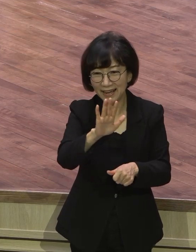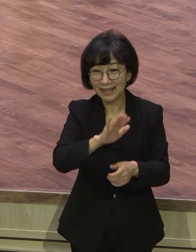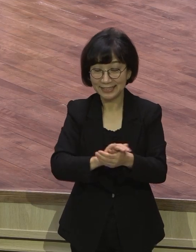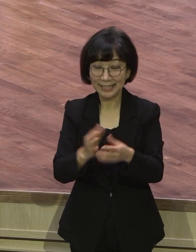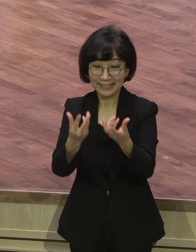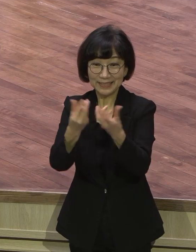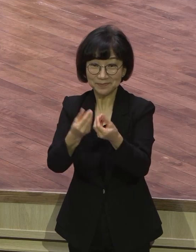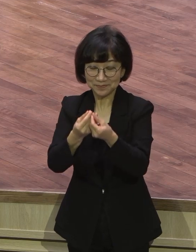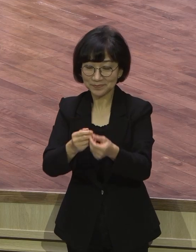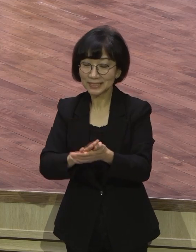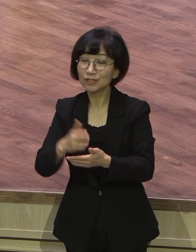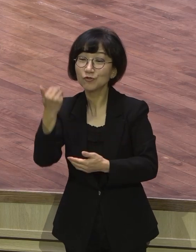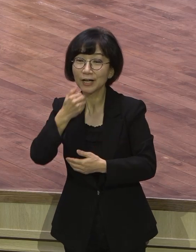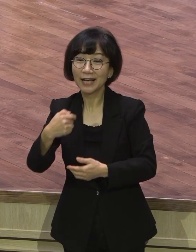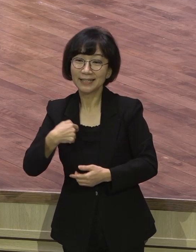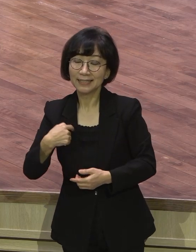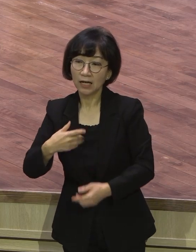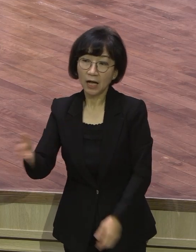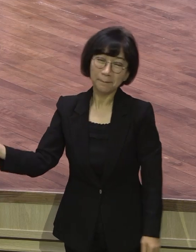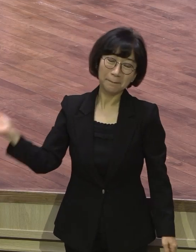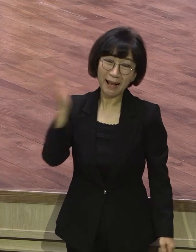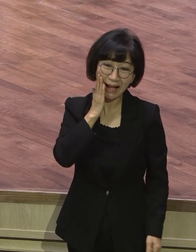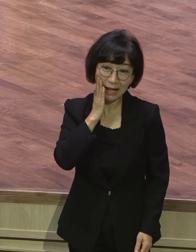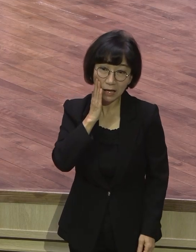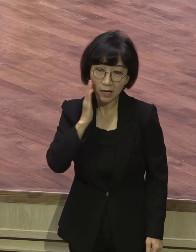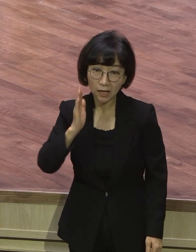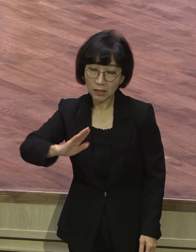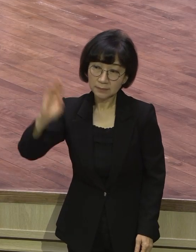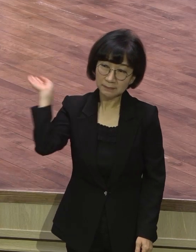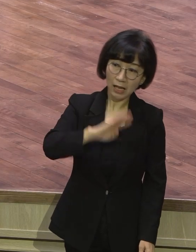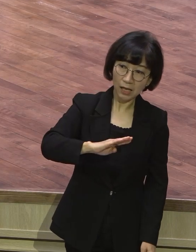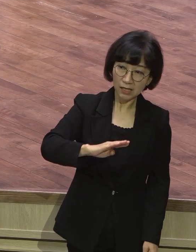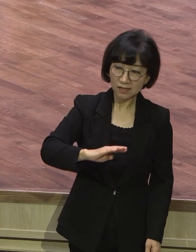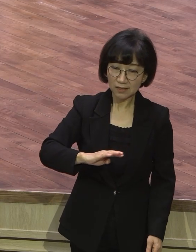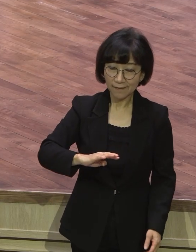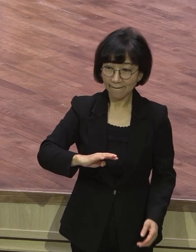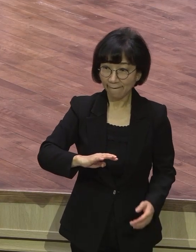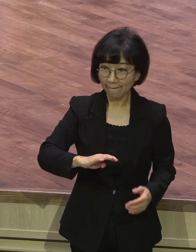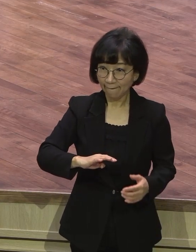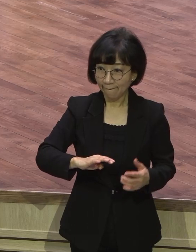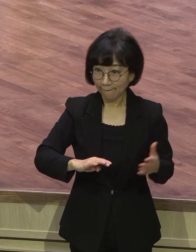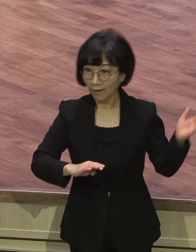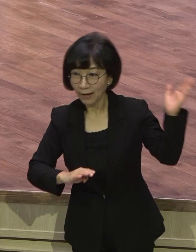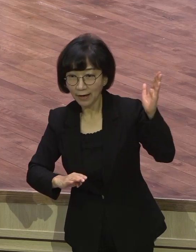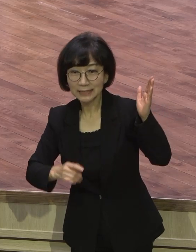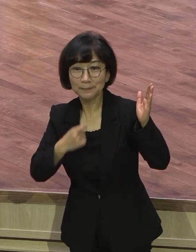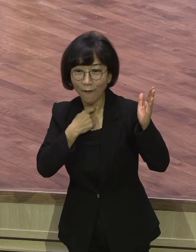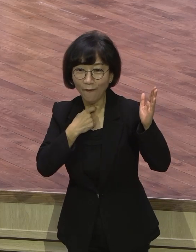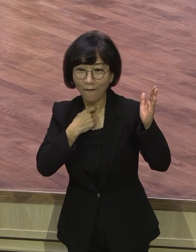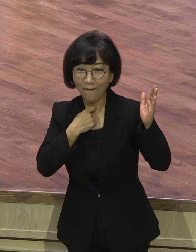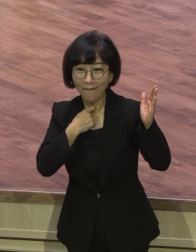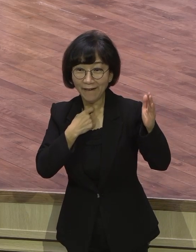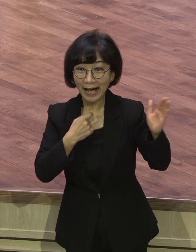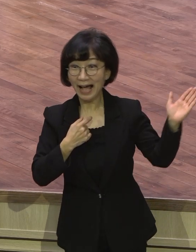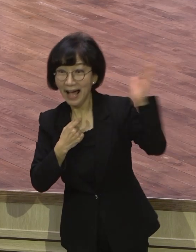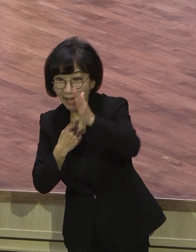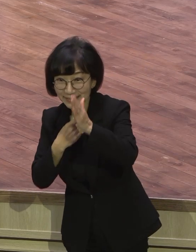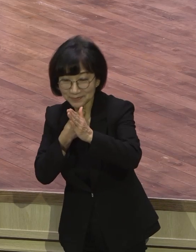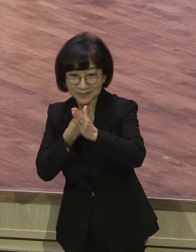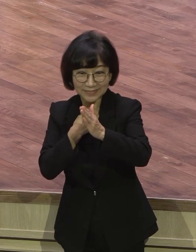상대방이 나를 한 대 때렸다 하면 어때요? 한 대를 맞으면 당장 복수하고 싶은 마음이 확 생기잖아요. 생길 때 어떻게